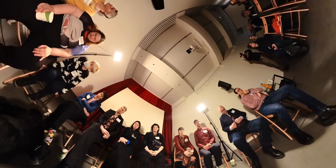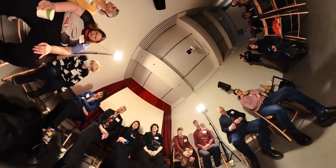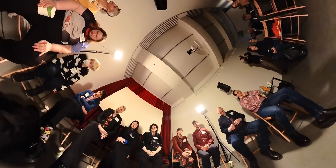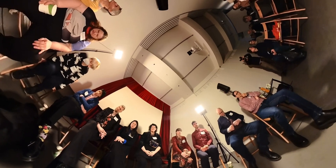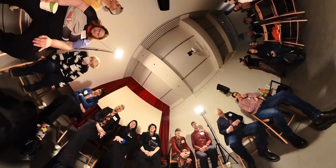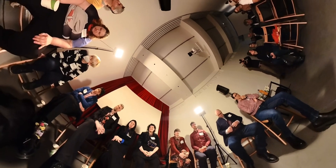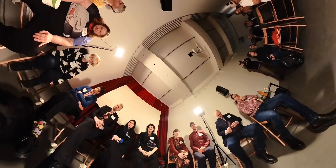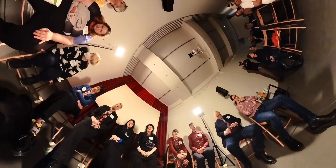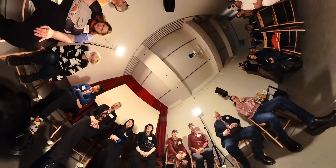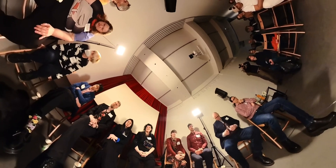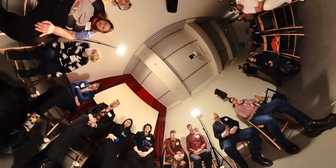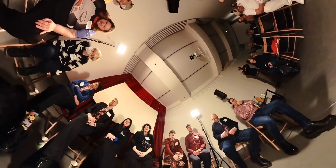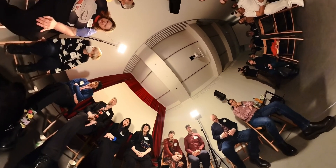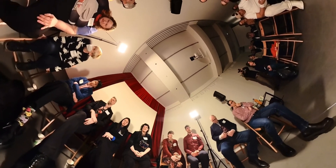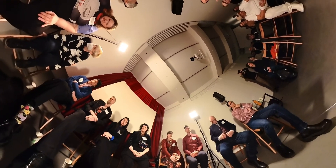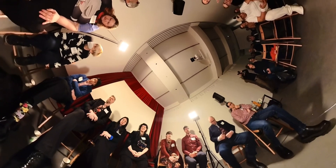úspěšná velmi